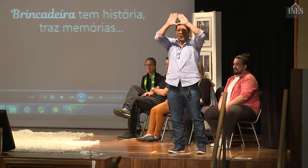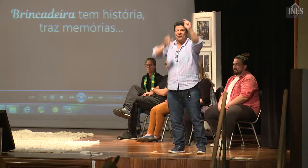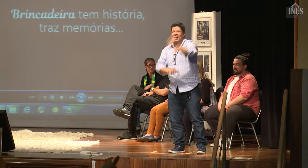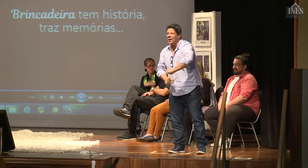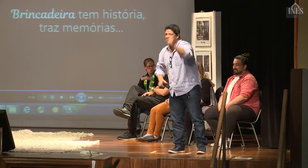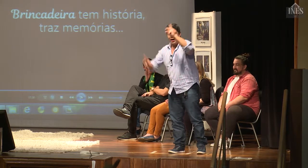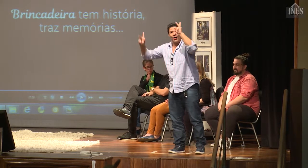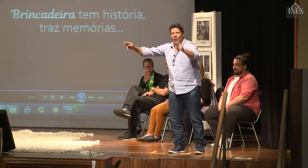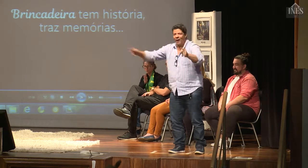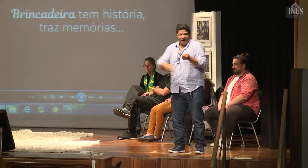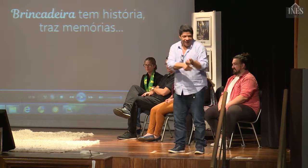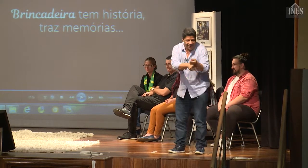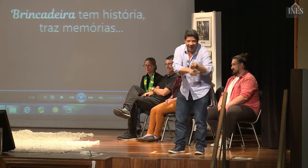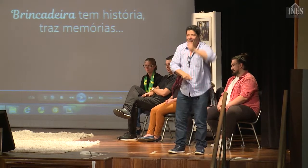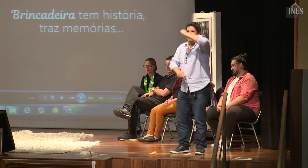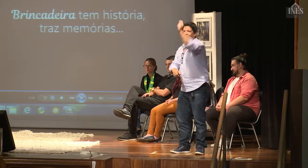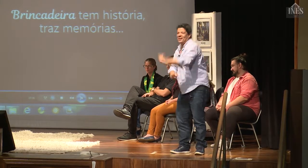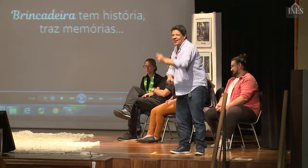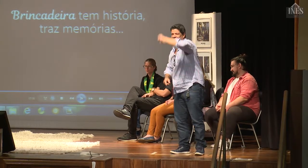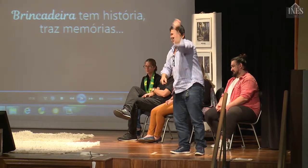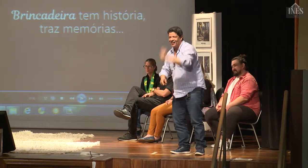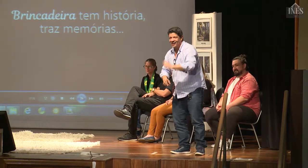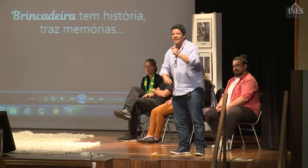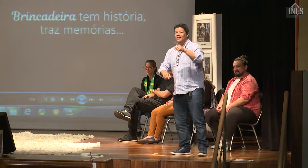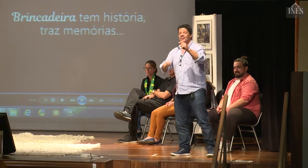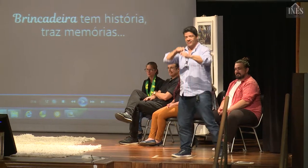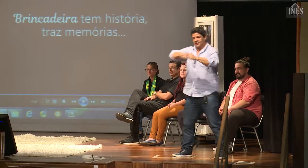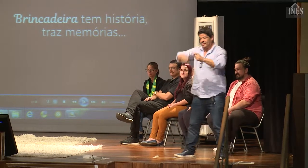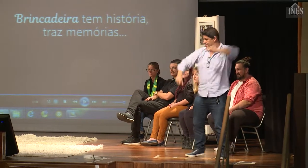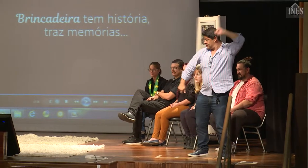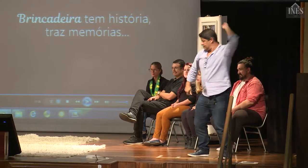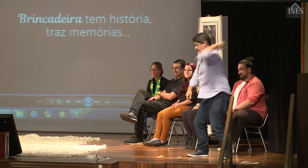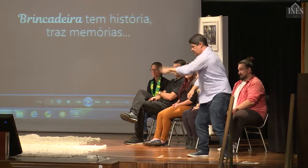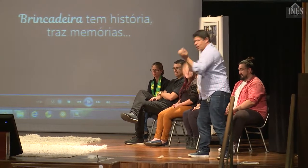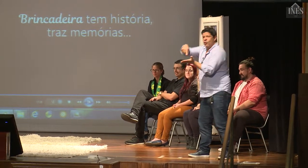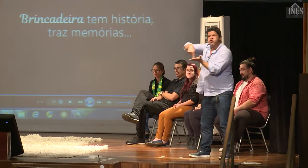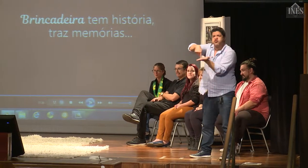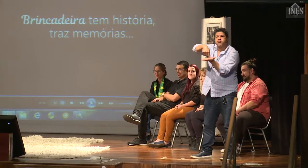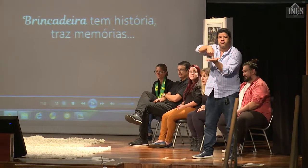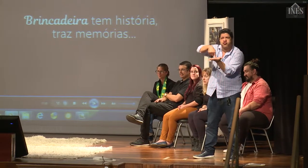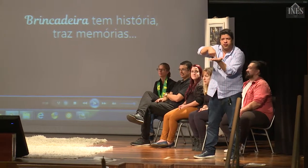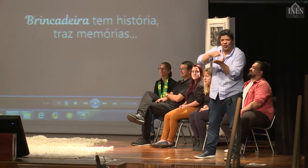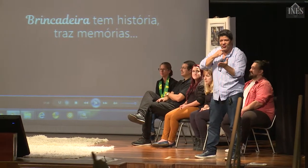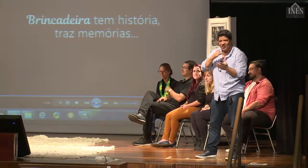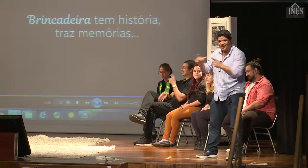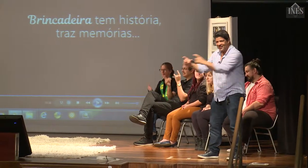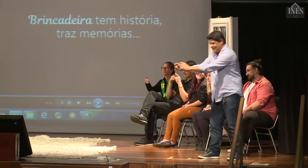disso? Raia, nossa, gude, pipa. Peão também,